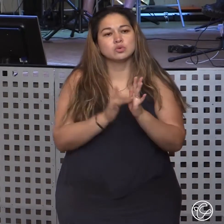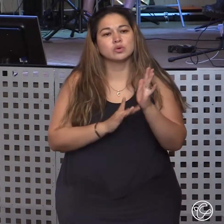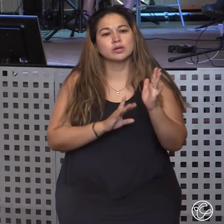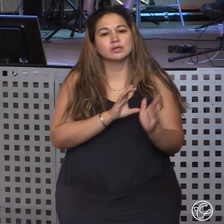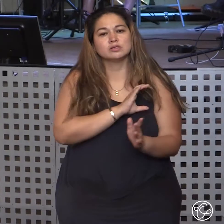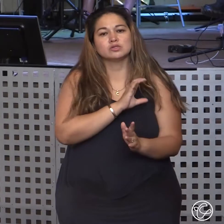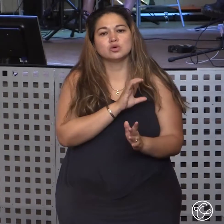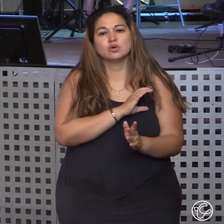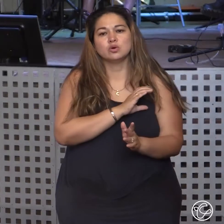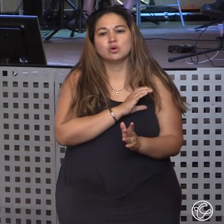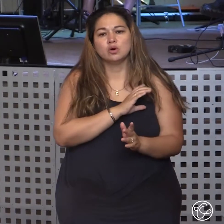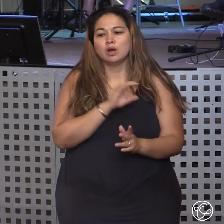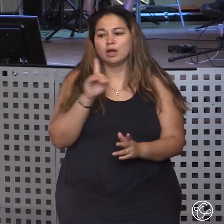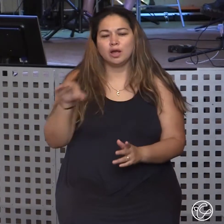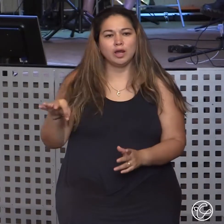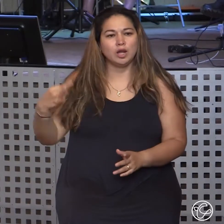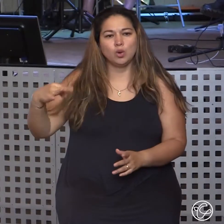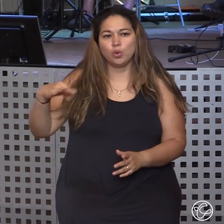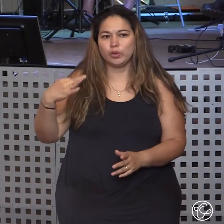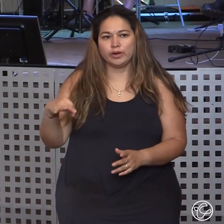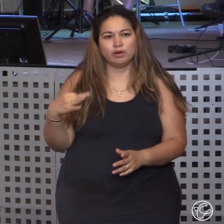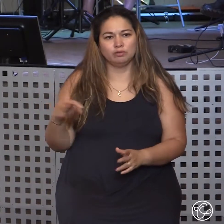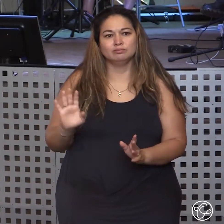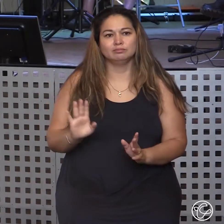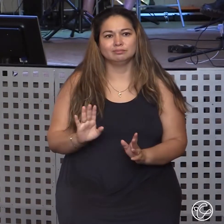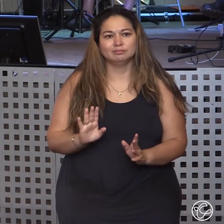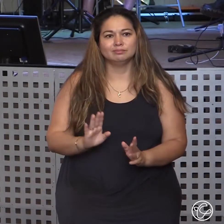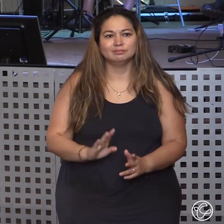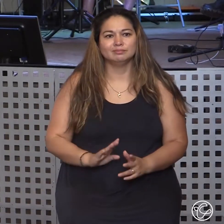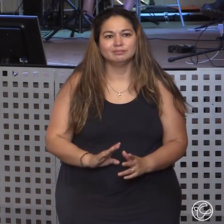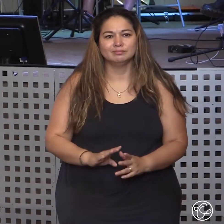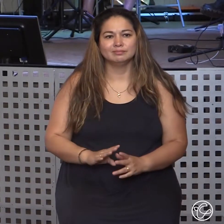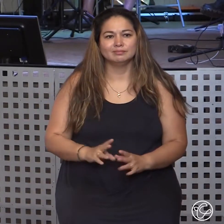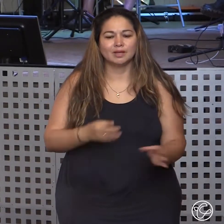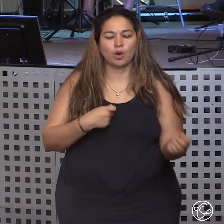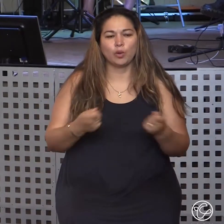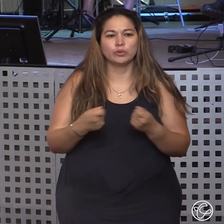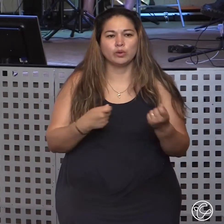Todo lo que no controlo me pone de los nervios.